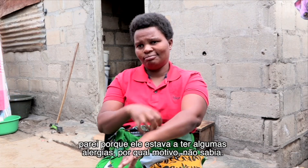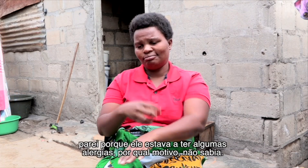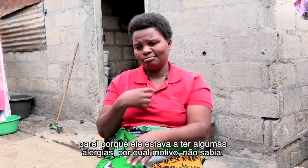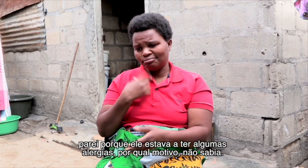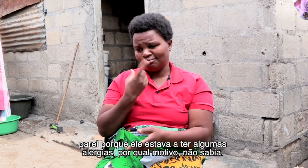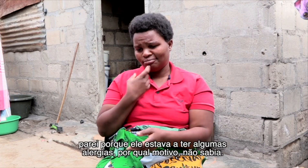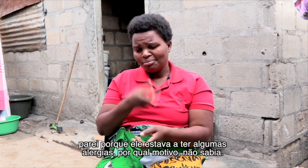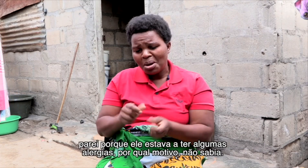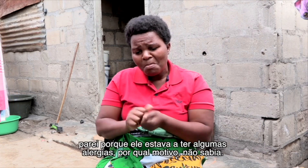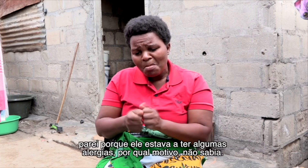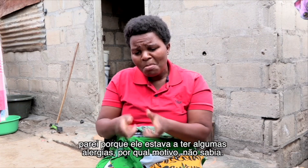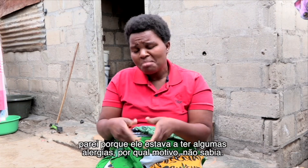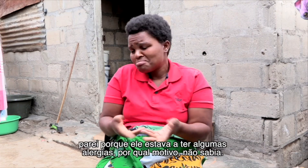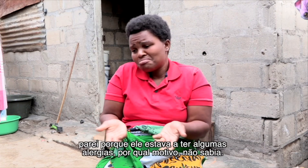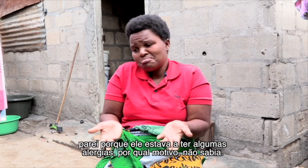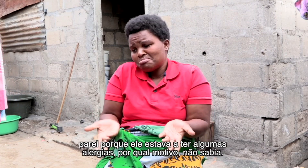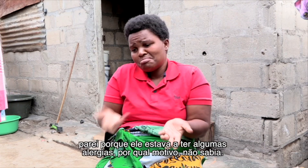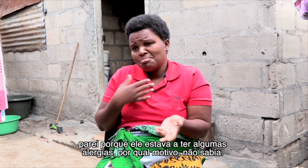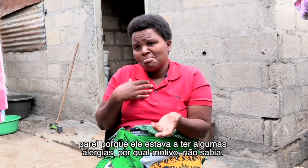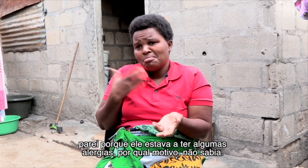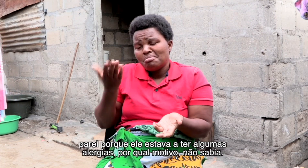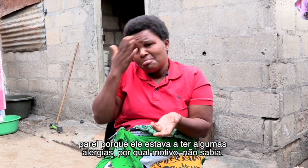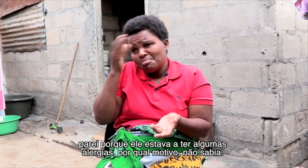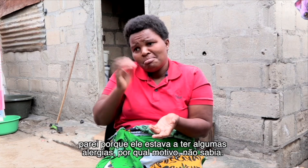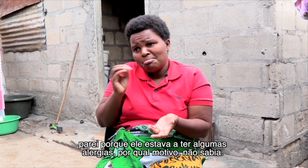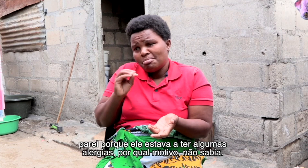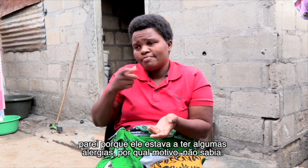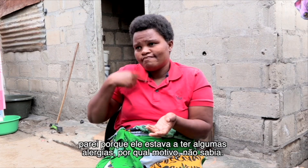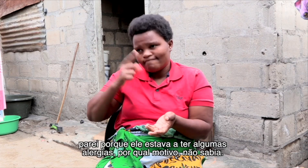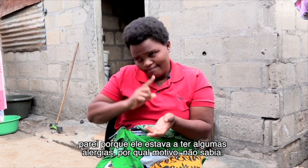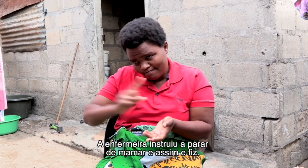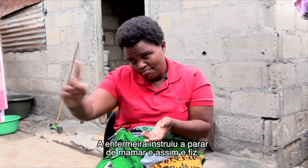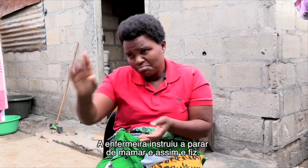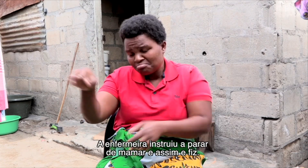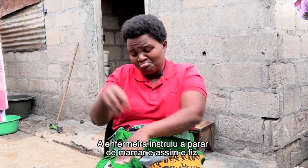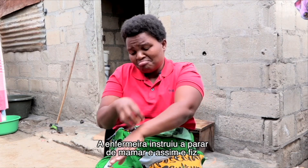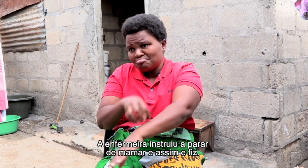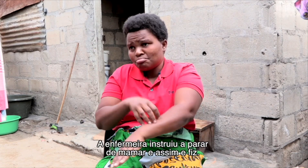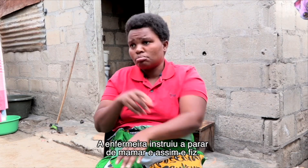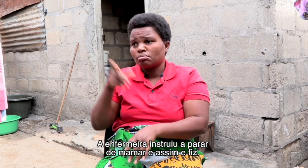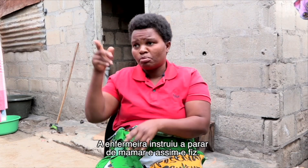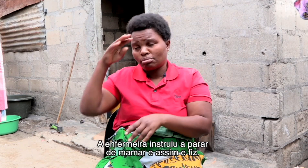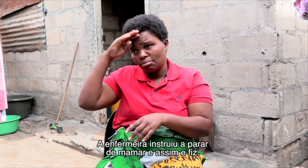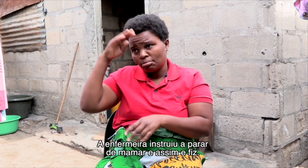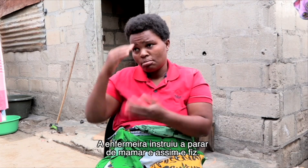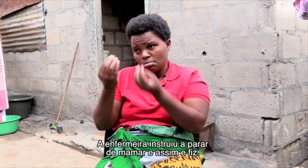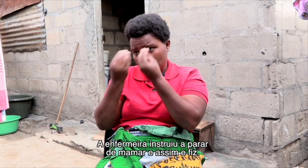algumas alergias. Por qual motivo não sabia. A enfermeira instruiu a parar